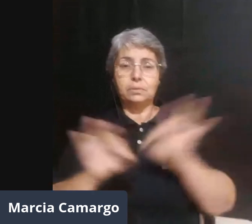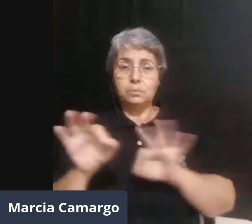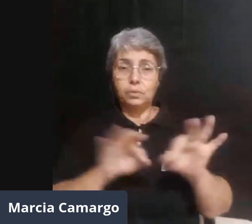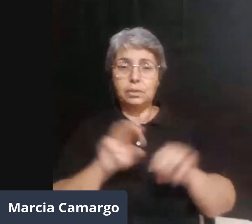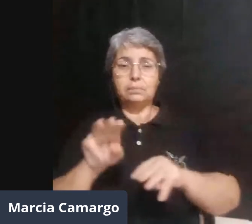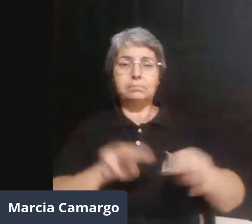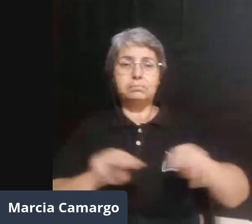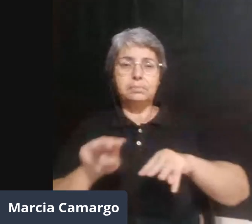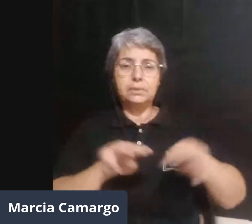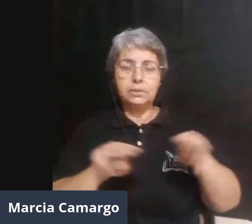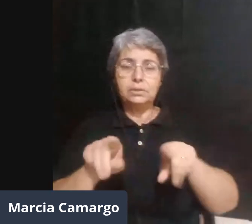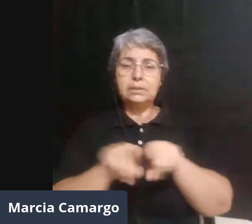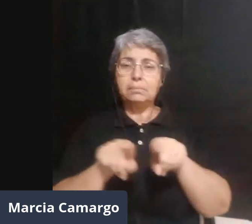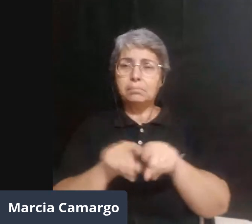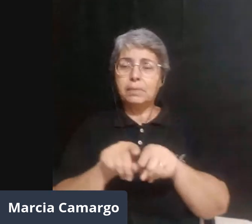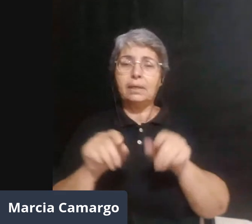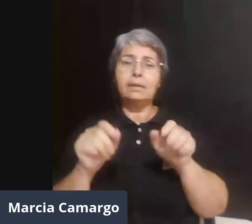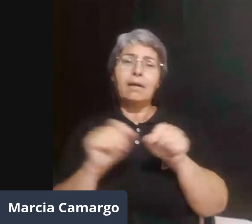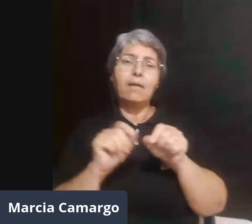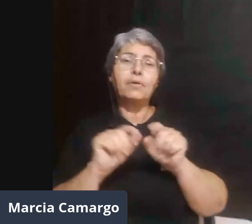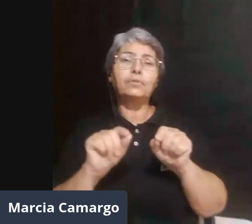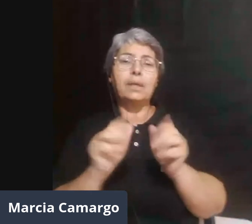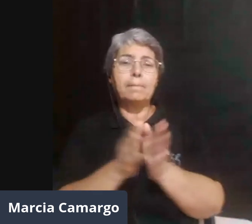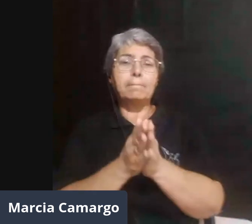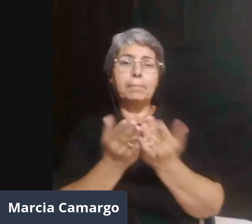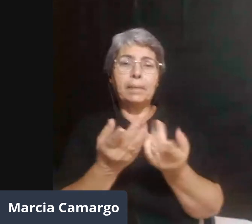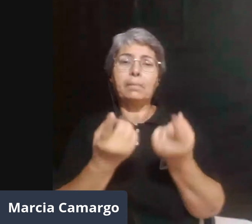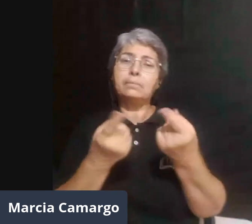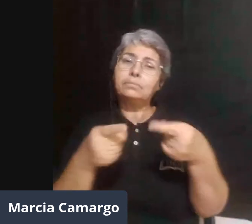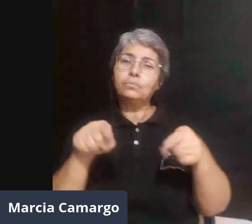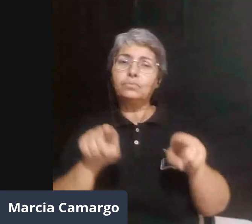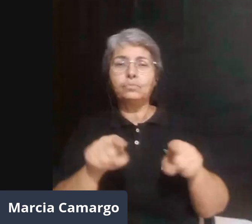Bíblia Melódica. Você pode acessar também lá em